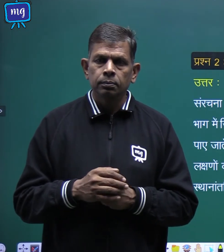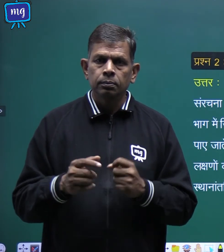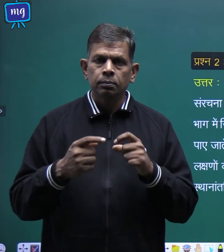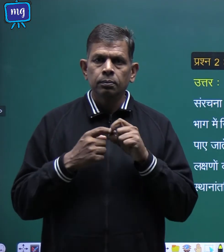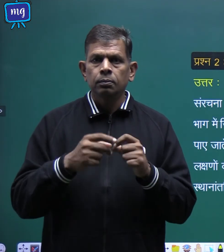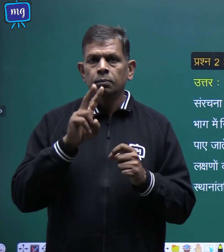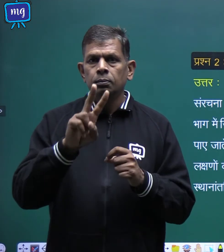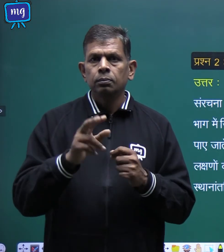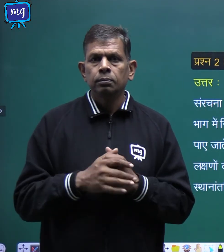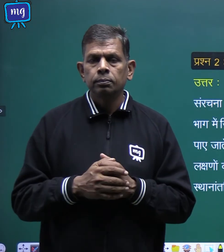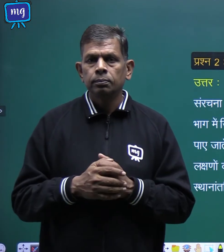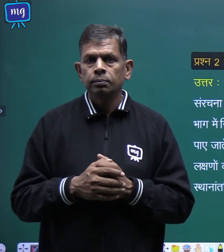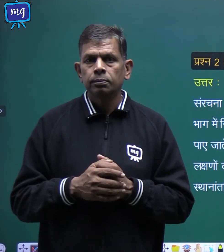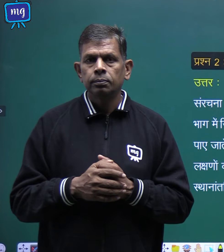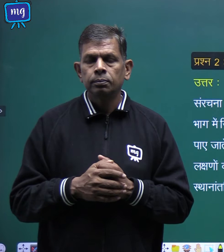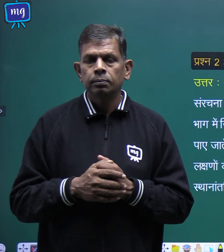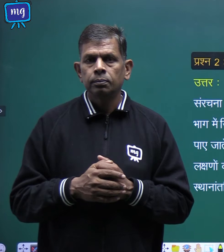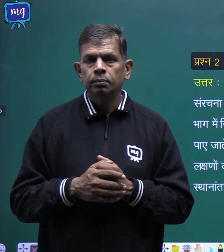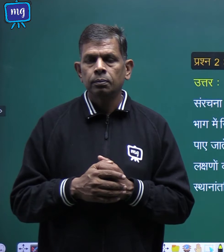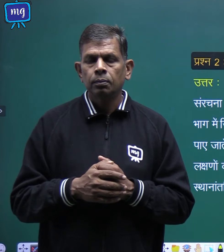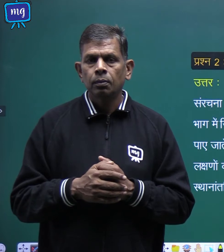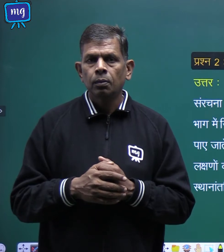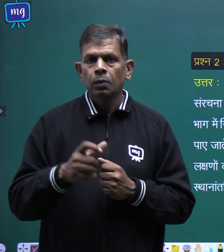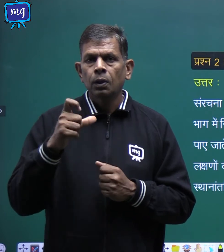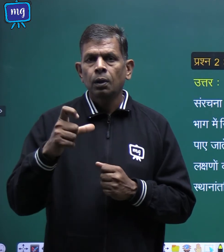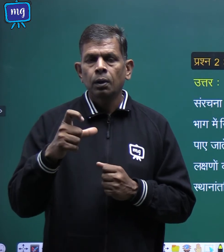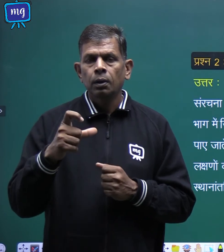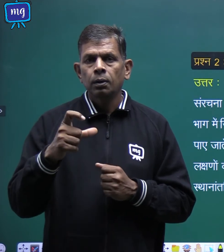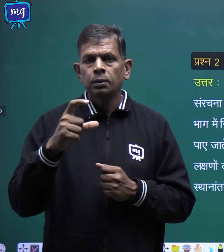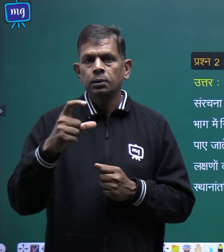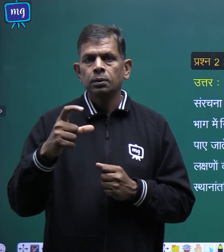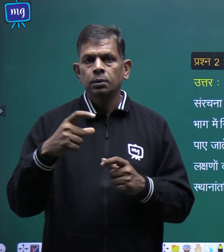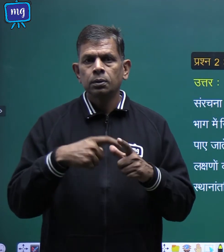प्रश्न 2, कोशिका का केंद्रक